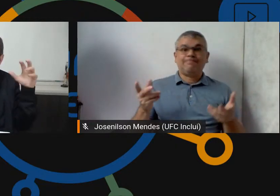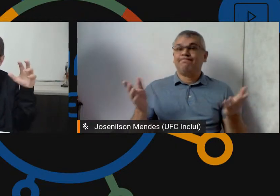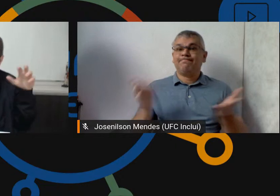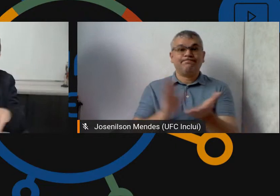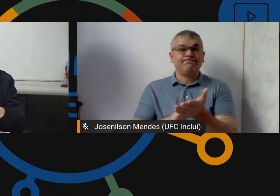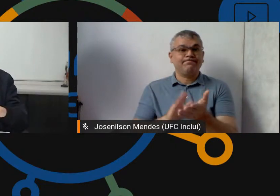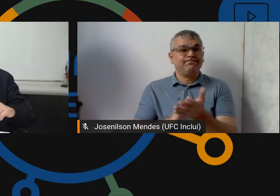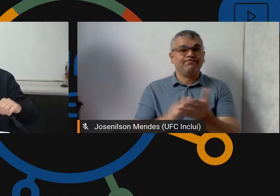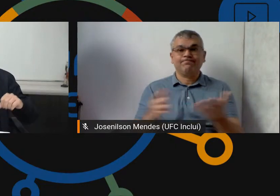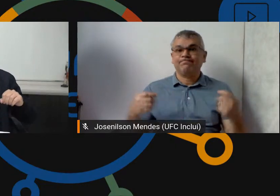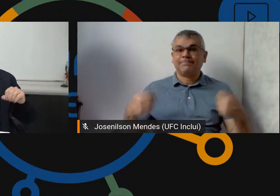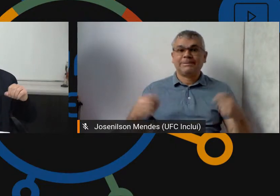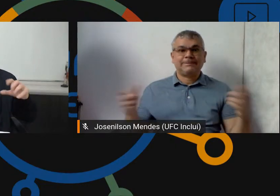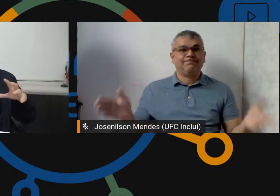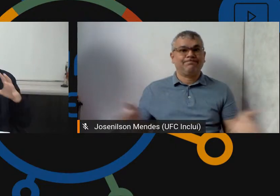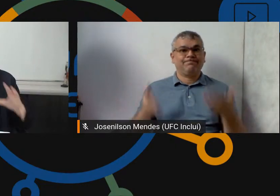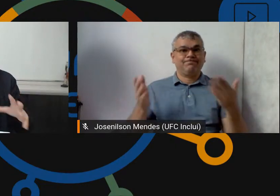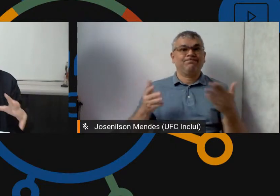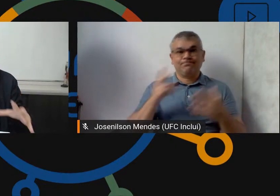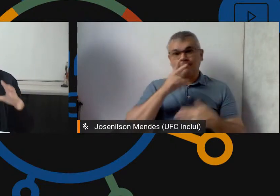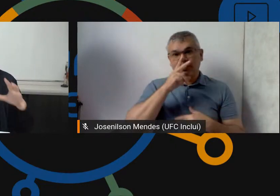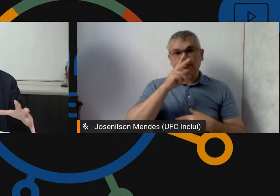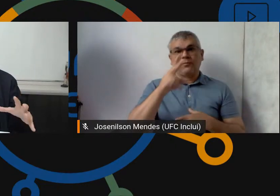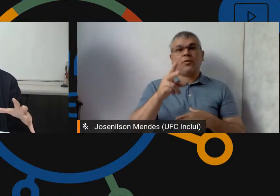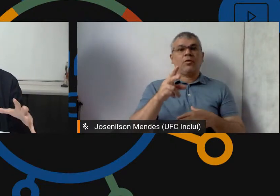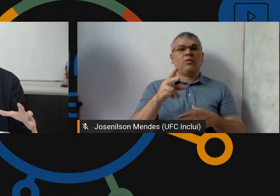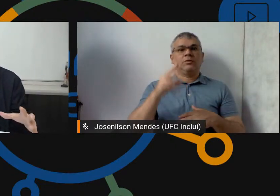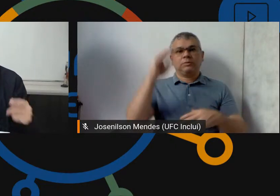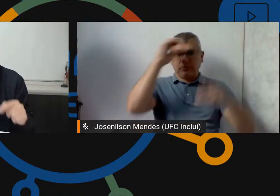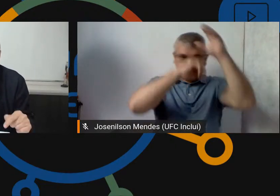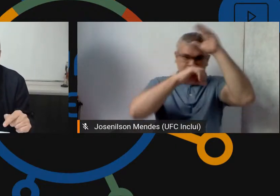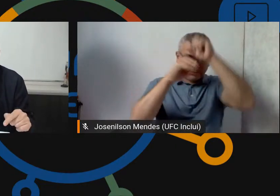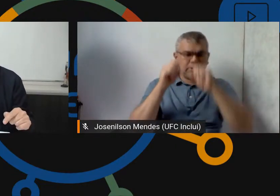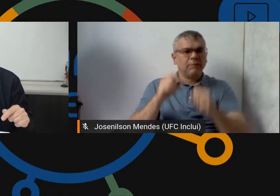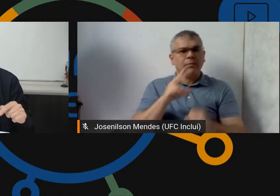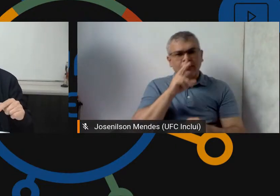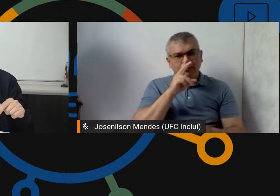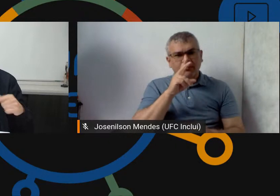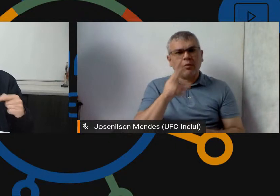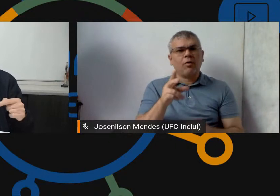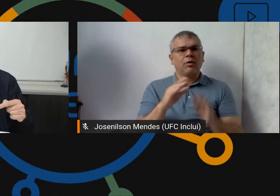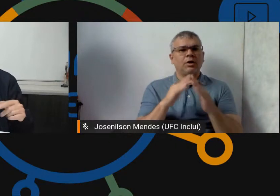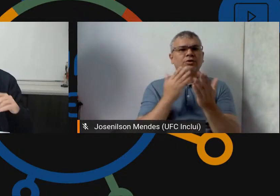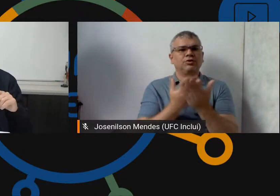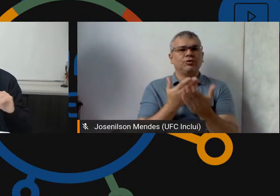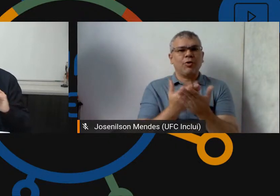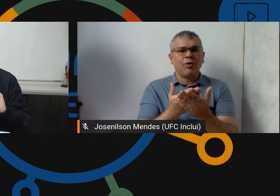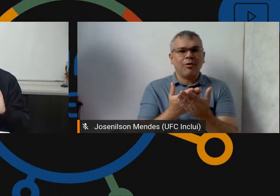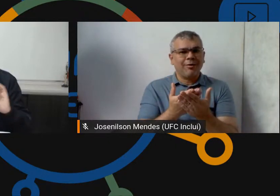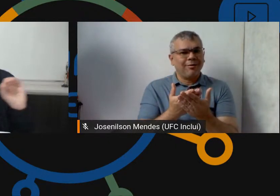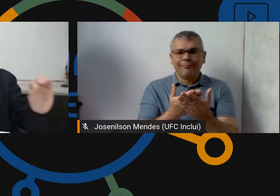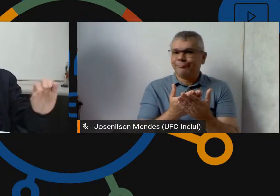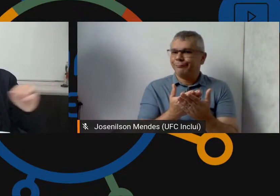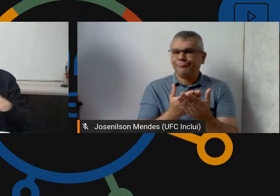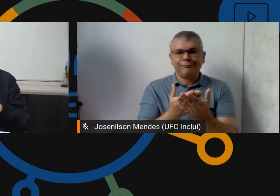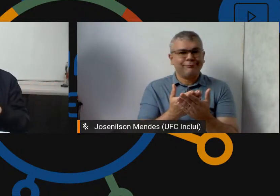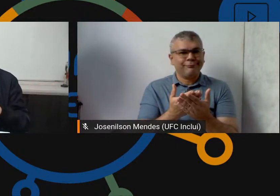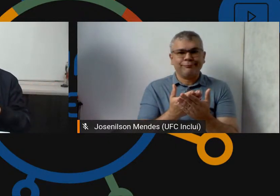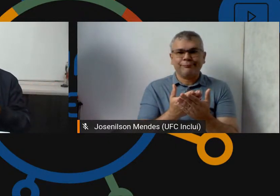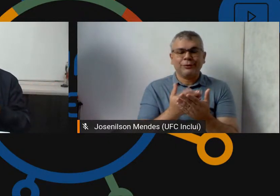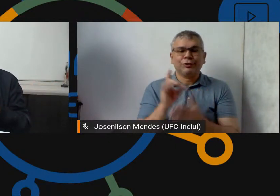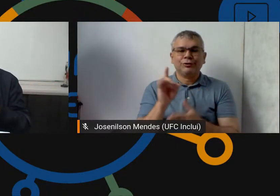ter que reforçar nossas escolas. Enfim, vamos ter que melhorar o aprendizado. Não. A opção foi